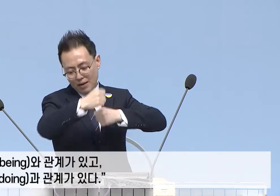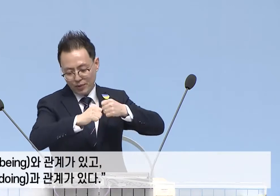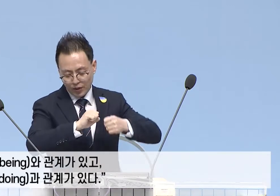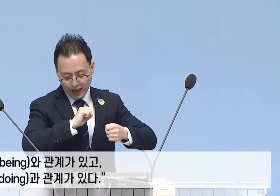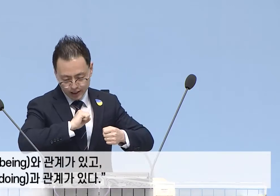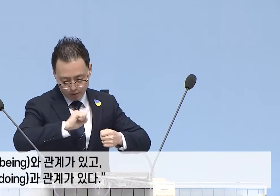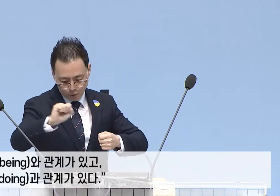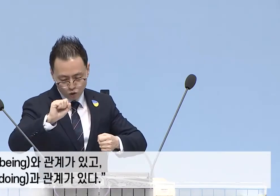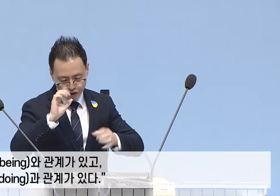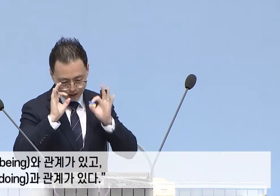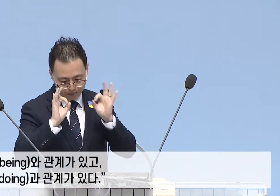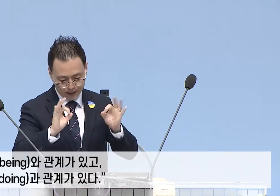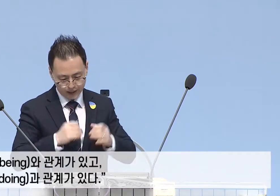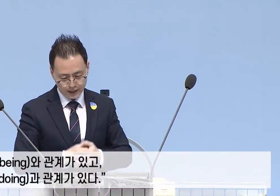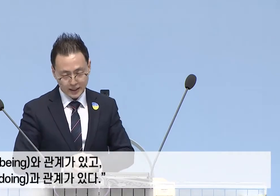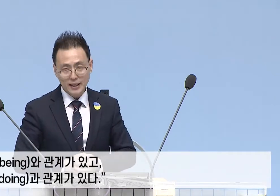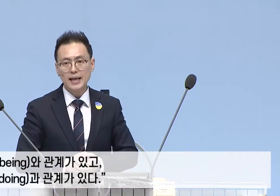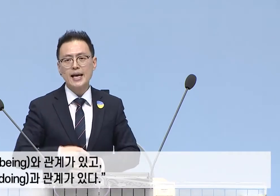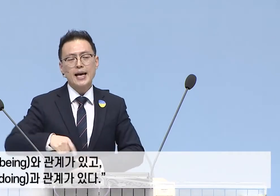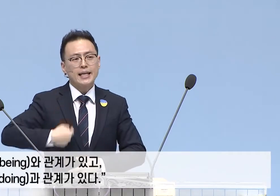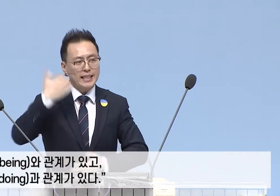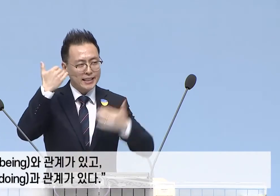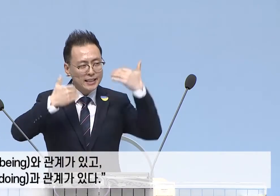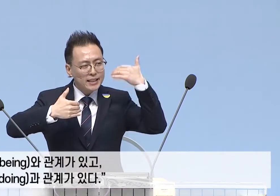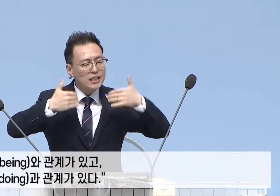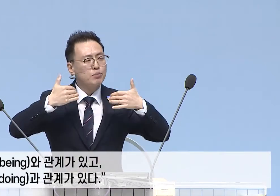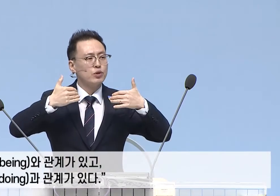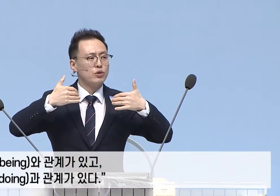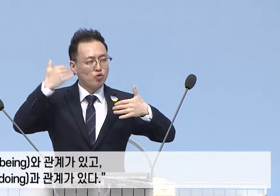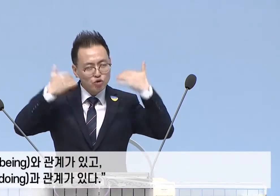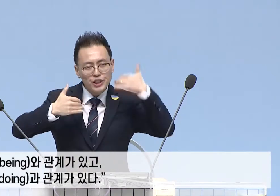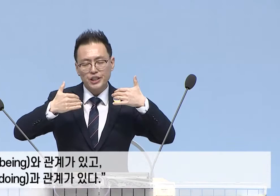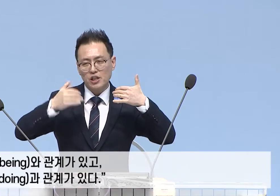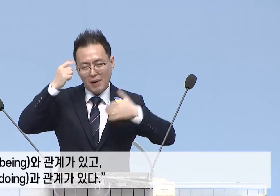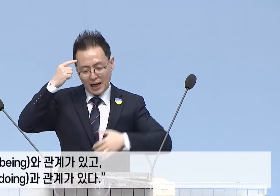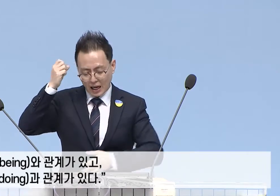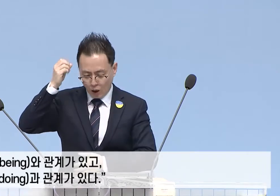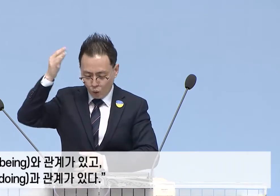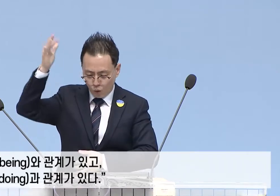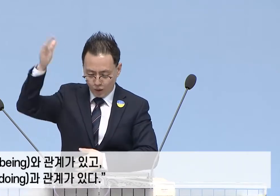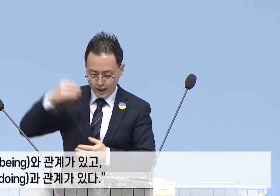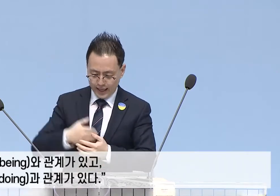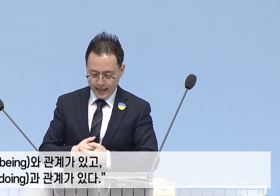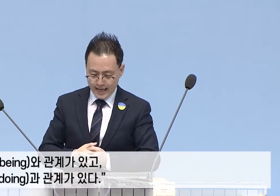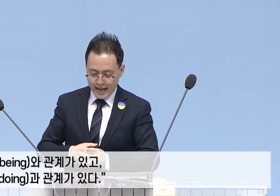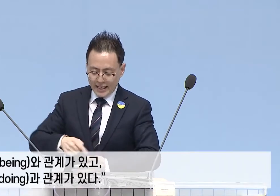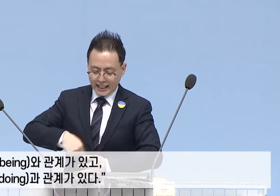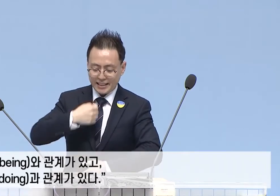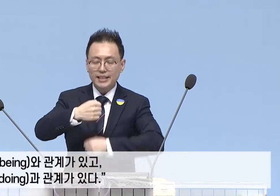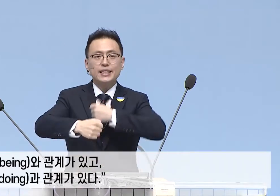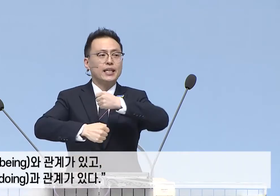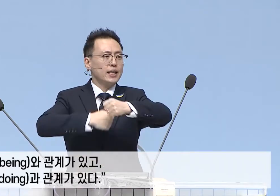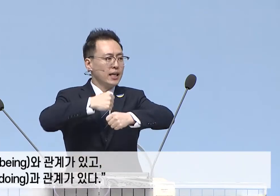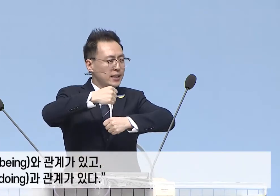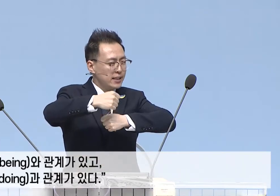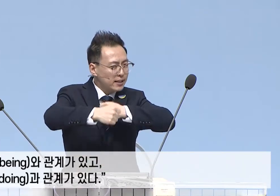마음대로 행했음을 볼 수 있습니다. 자신들의 신분, 누구인지를 망각하고 자신들의